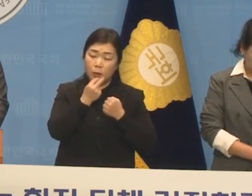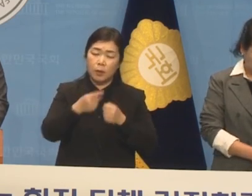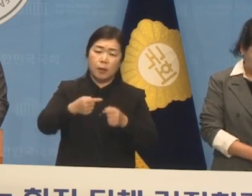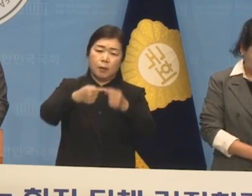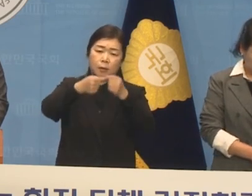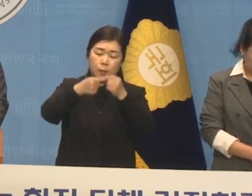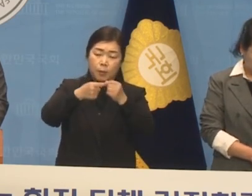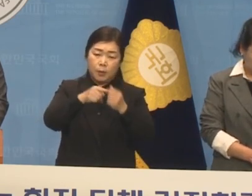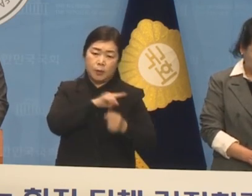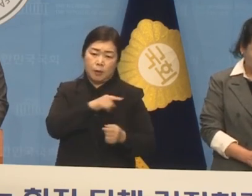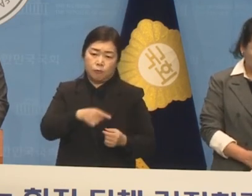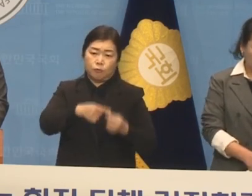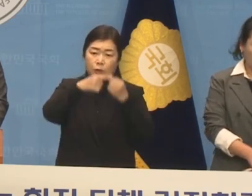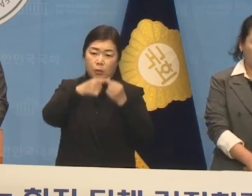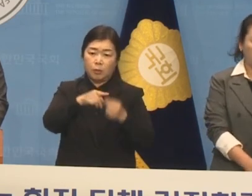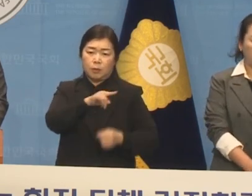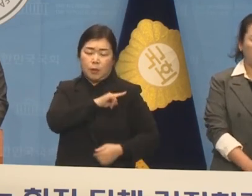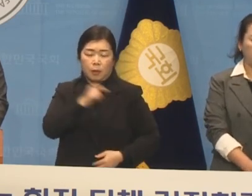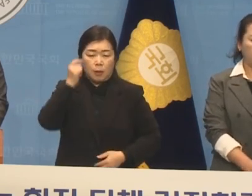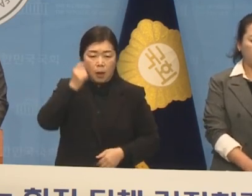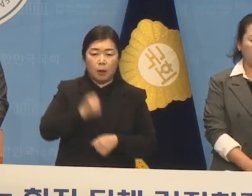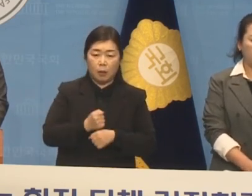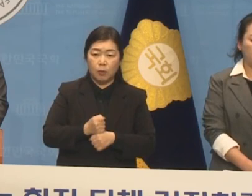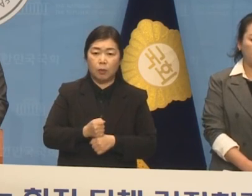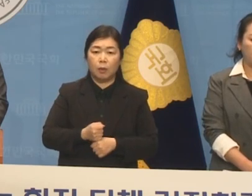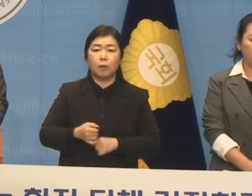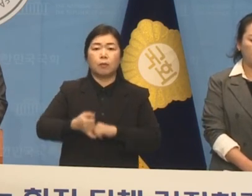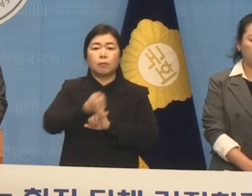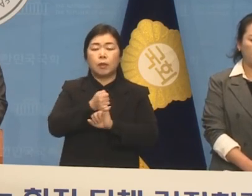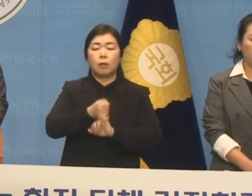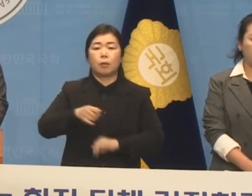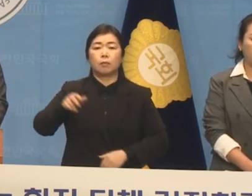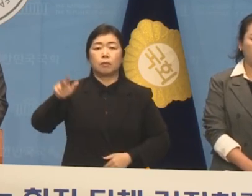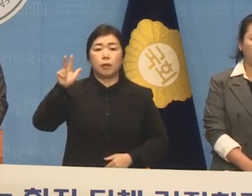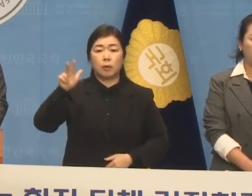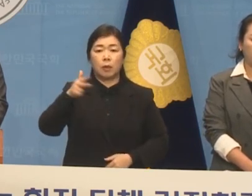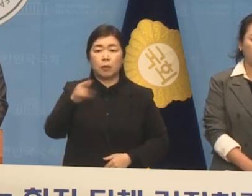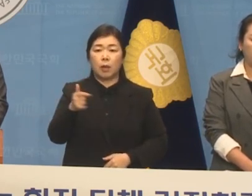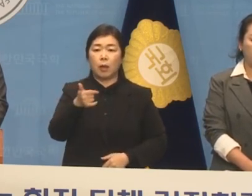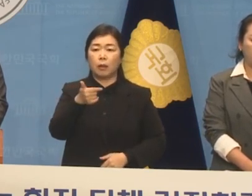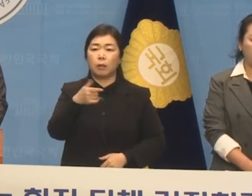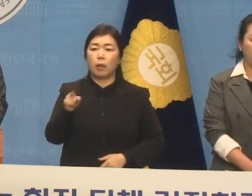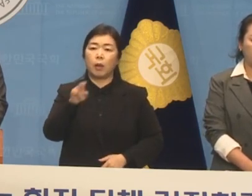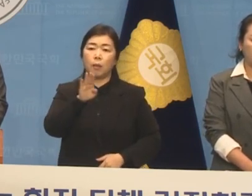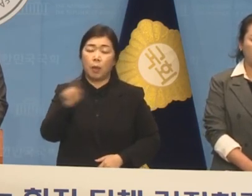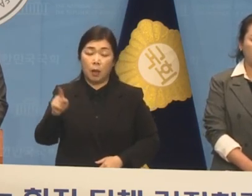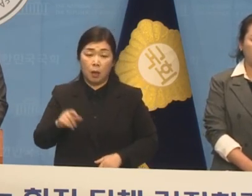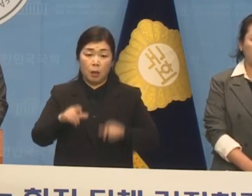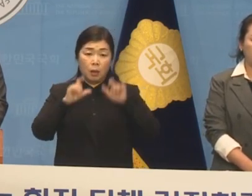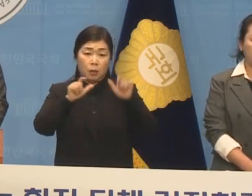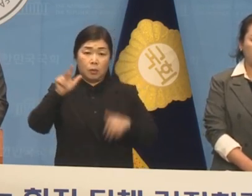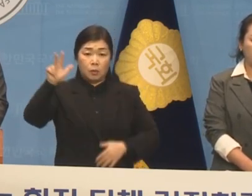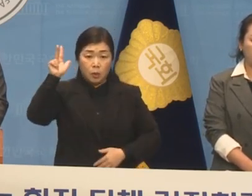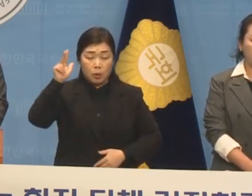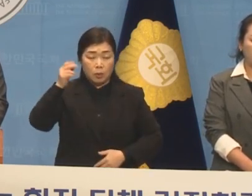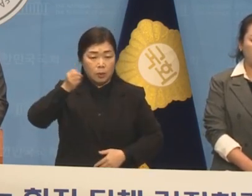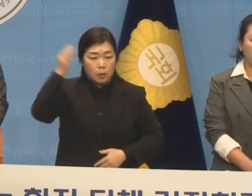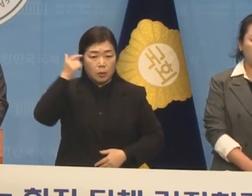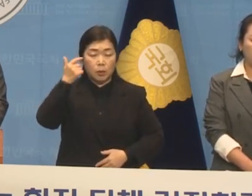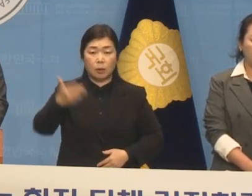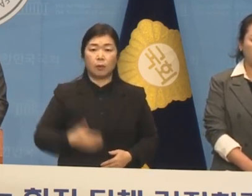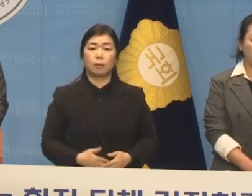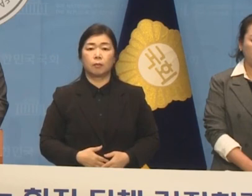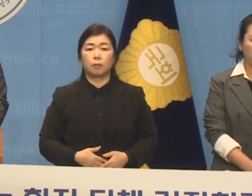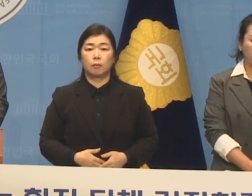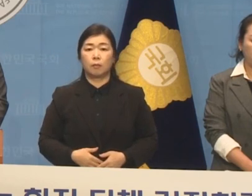첫째로 생각하겠노라 라고 한 제네바 선언을 잊으셨습니까?